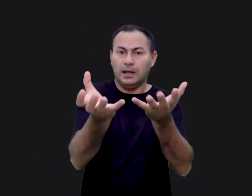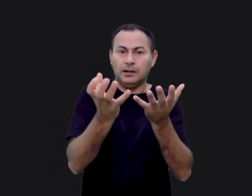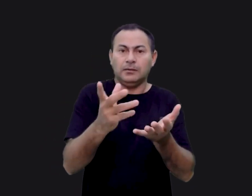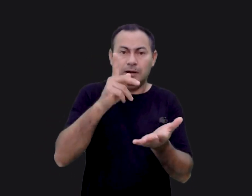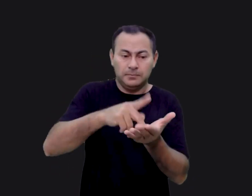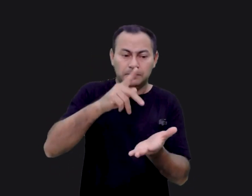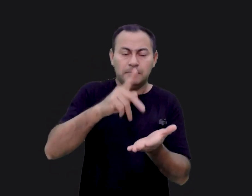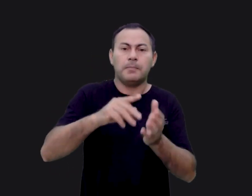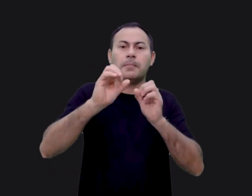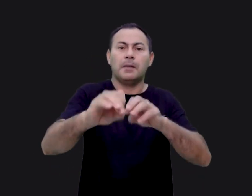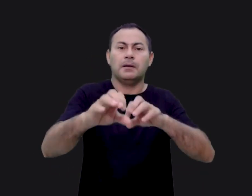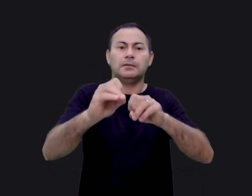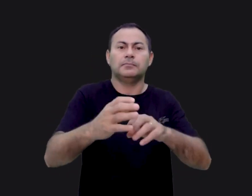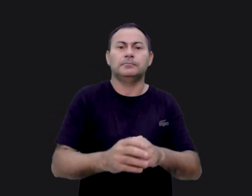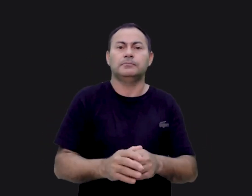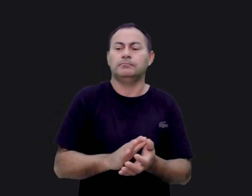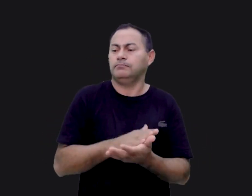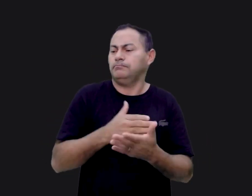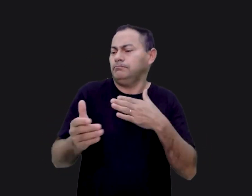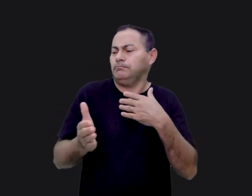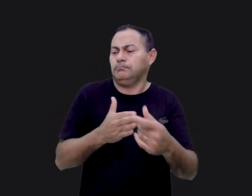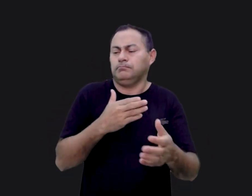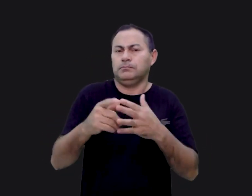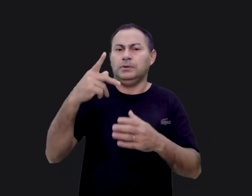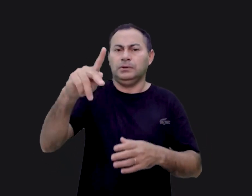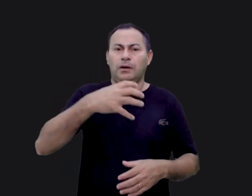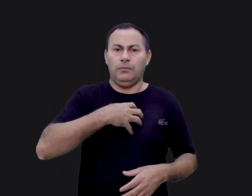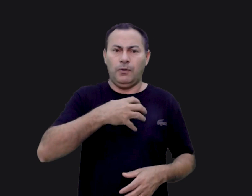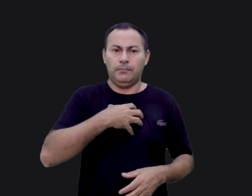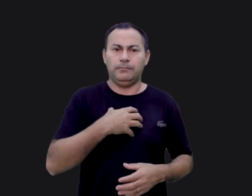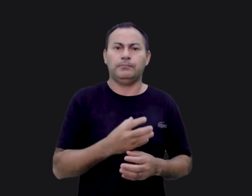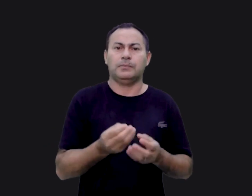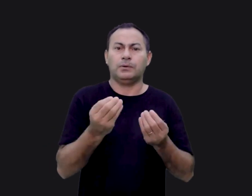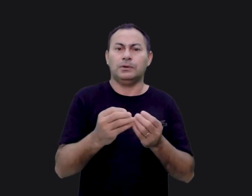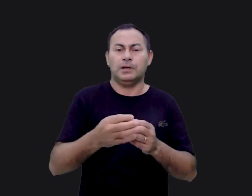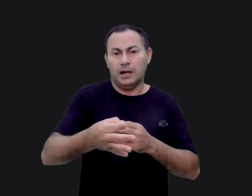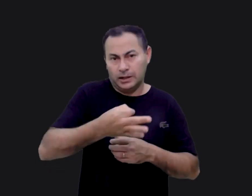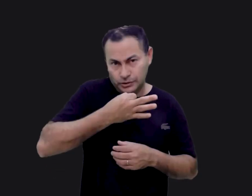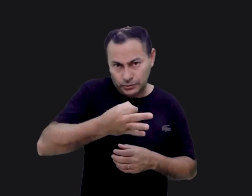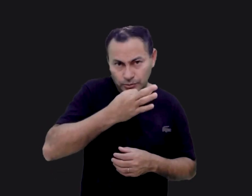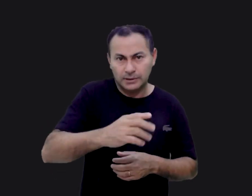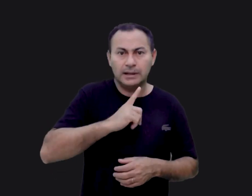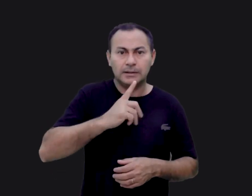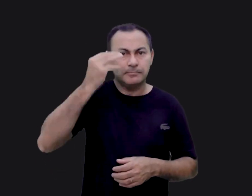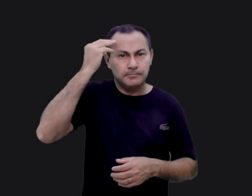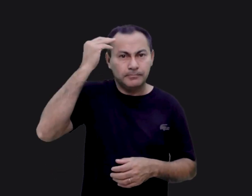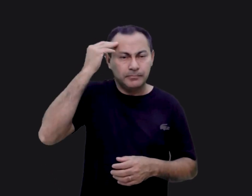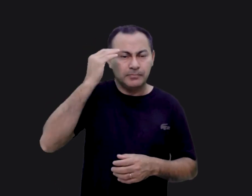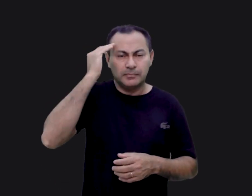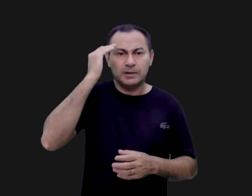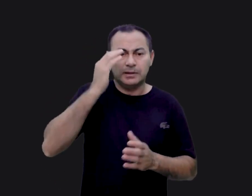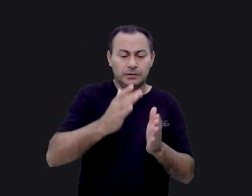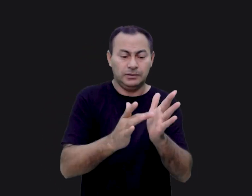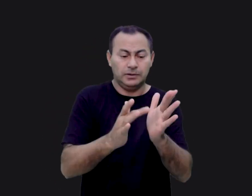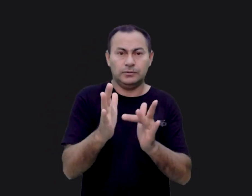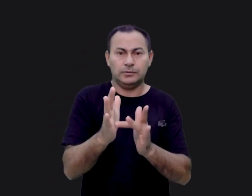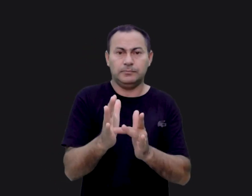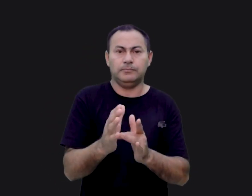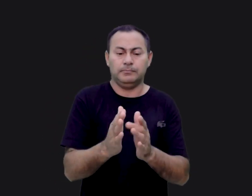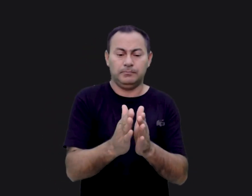buscando a verdade que ela ensina, sem me importar com a sua forma. Com essa atitude e tendo em mente a visão de Jesus